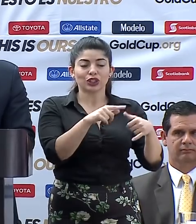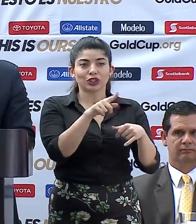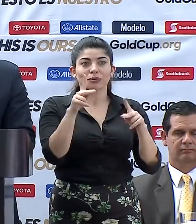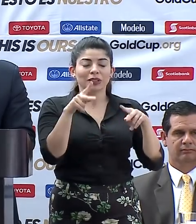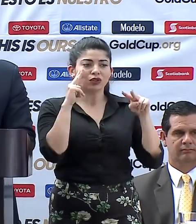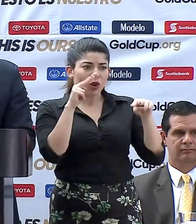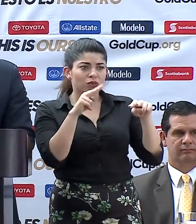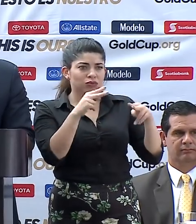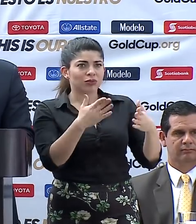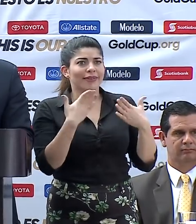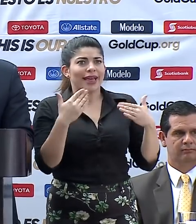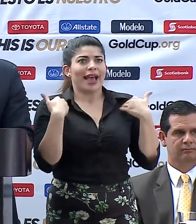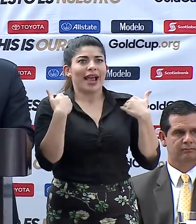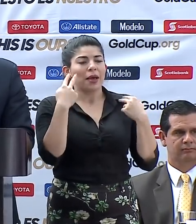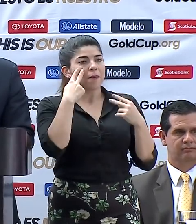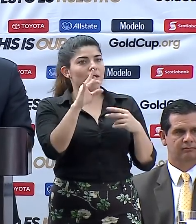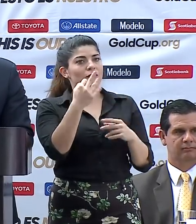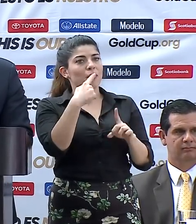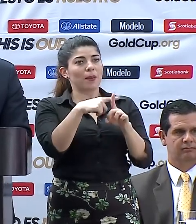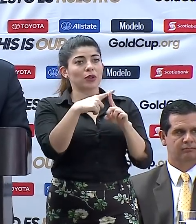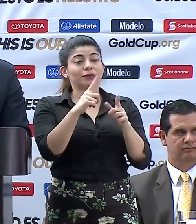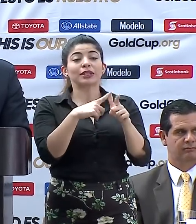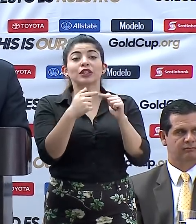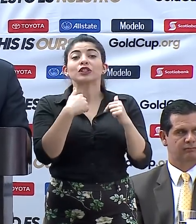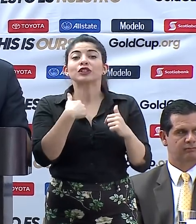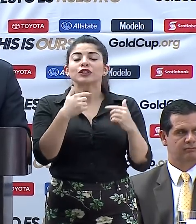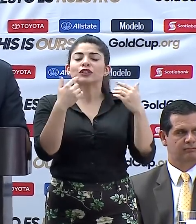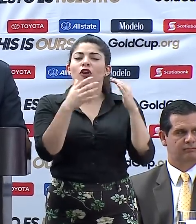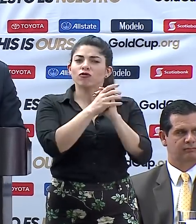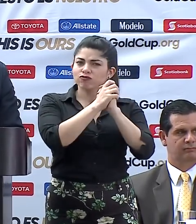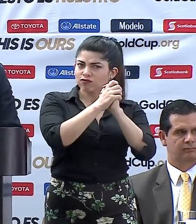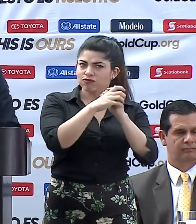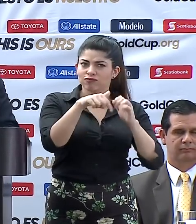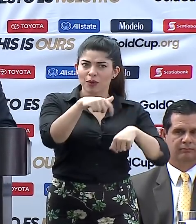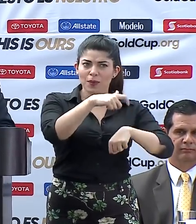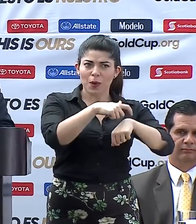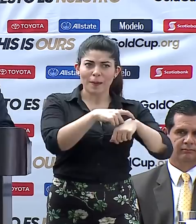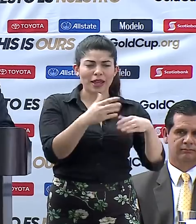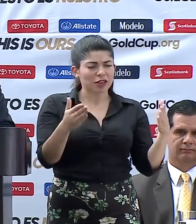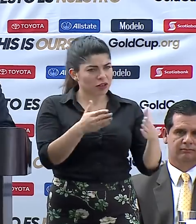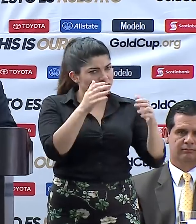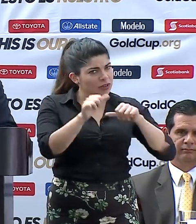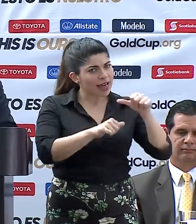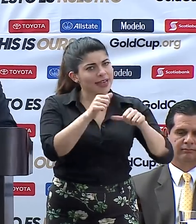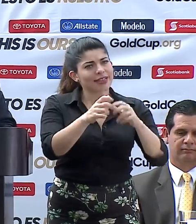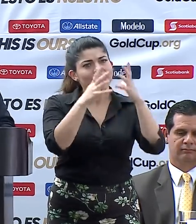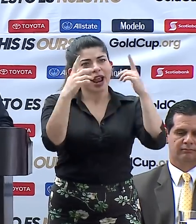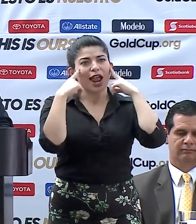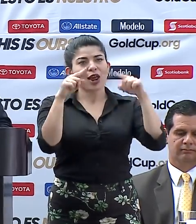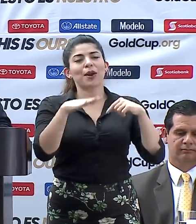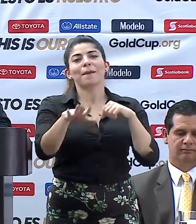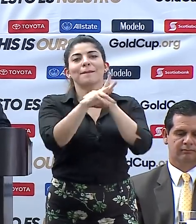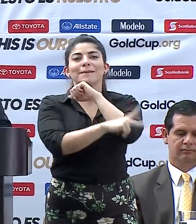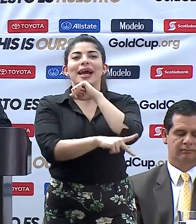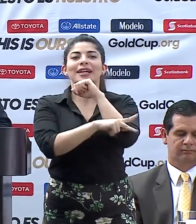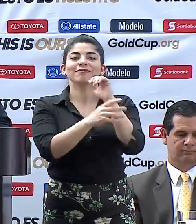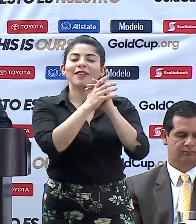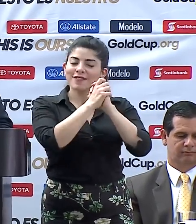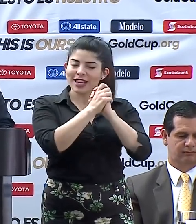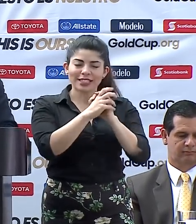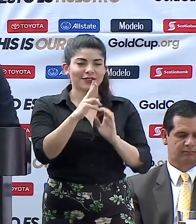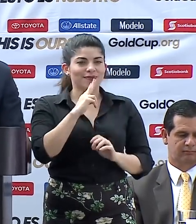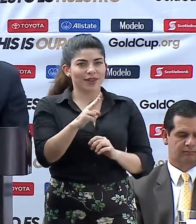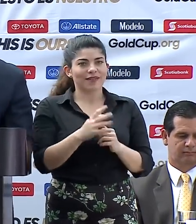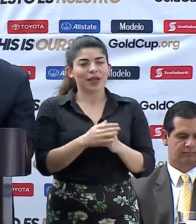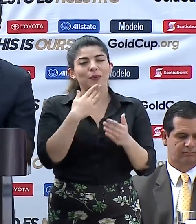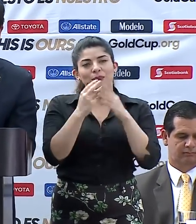viendo con muy buenos ojos. Así que felicito este momento, adelante, y un gran logro para el país. Los felicito